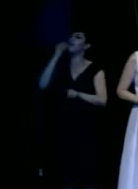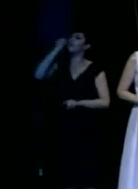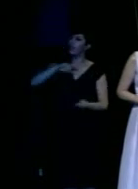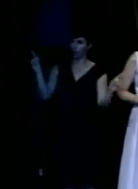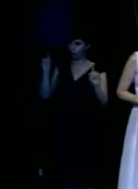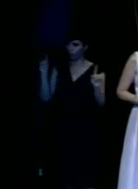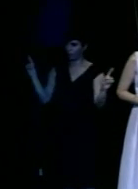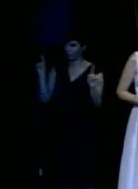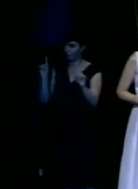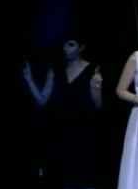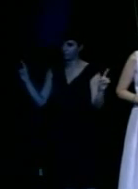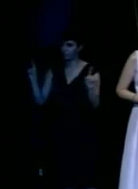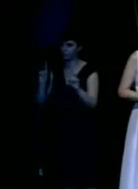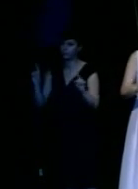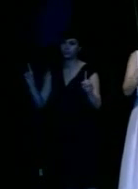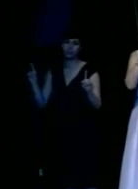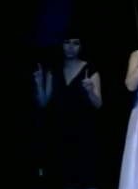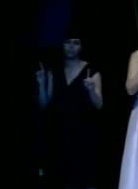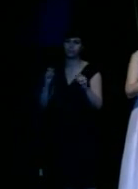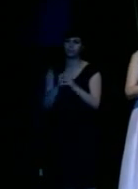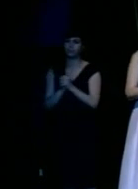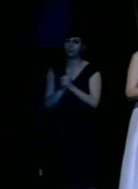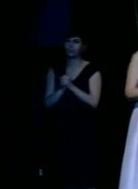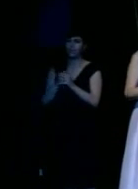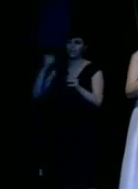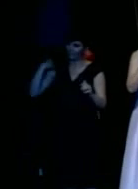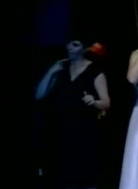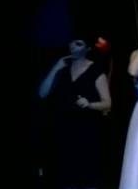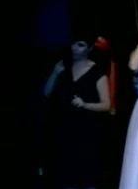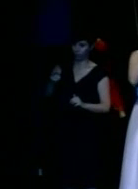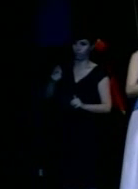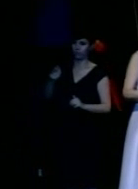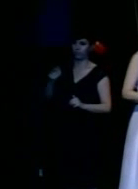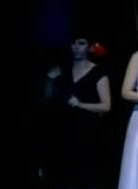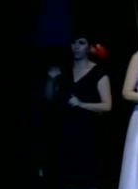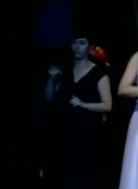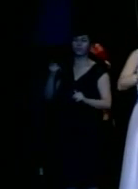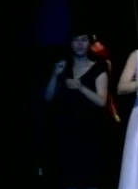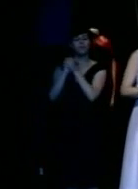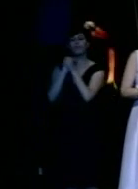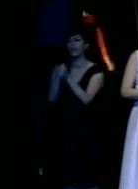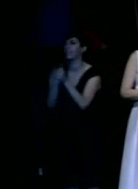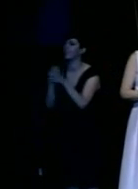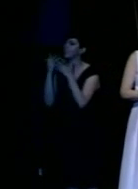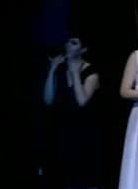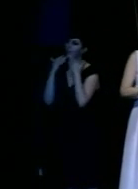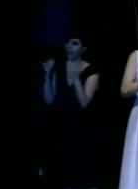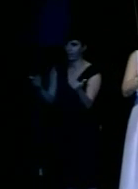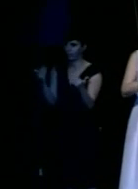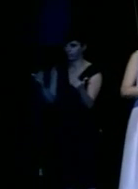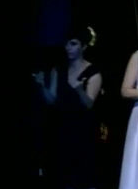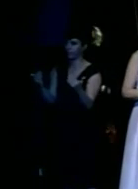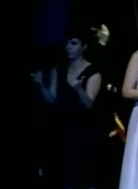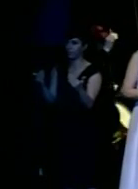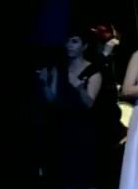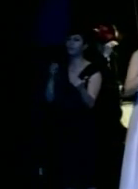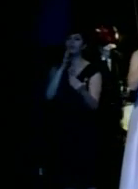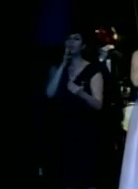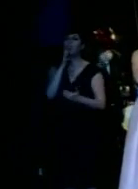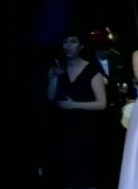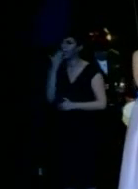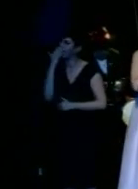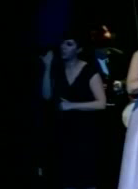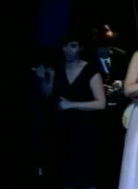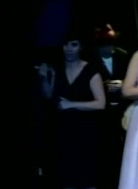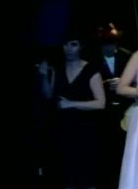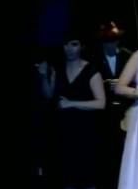frío como les habíamos dicho. Se lo dije el otro día, felicidades y gracias. Porque de verdad que